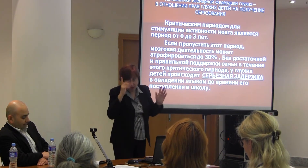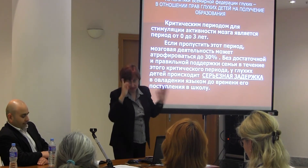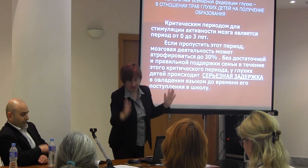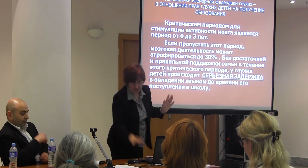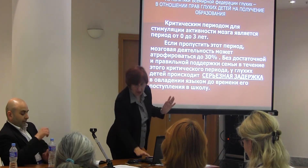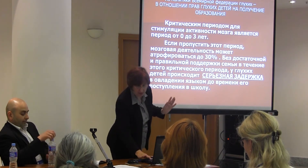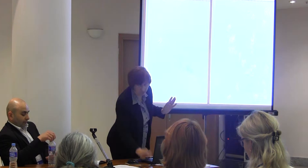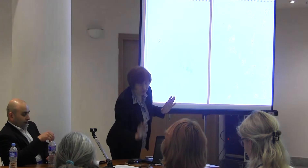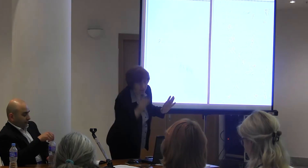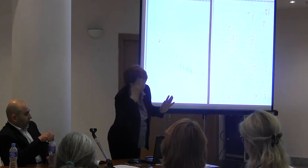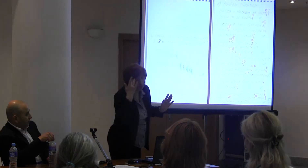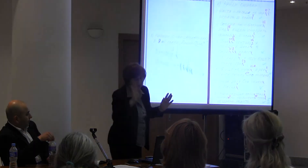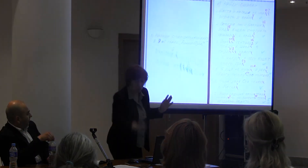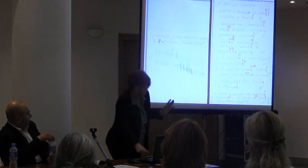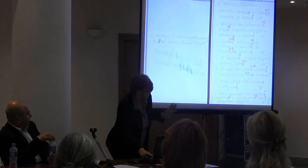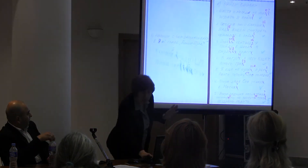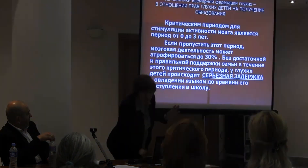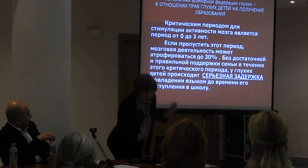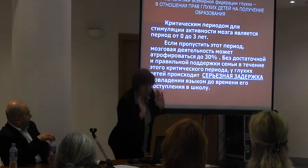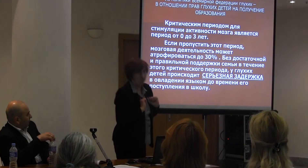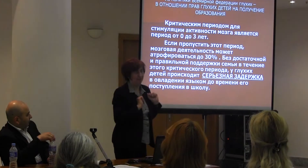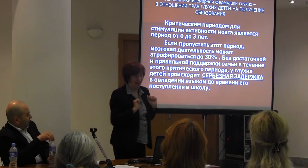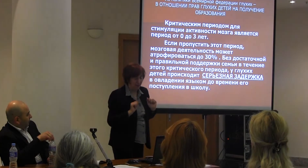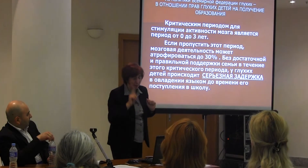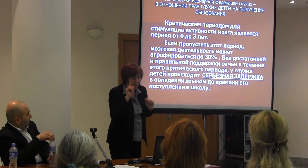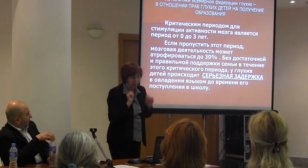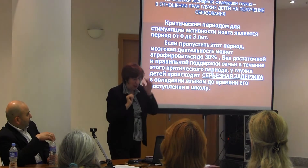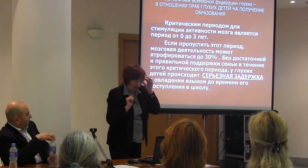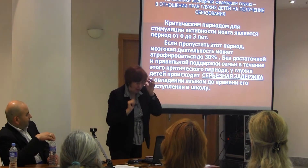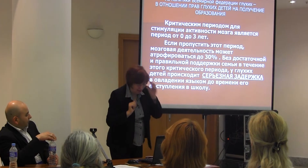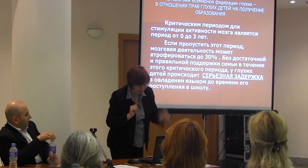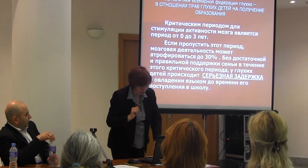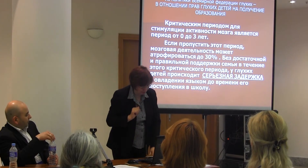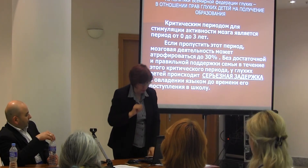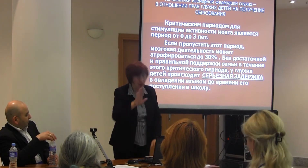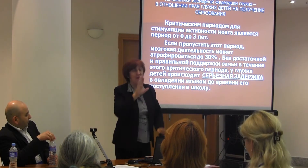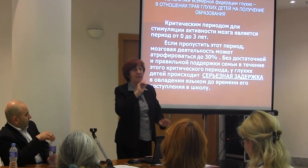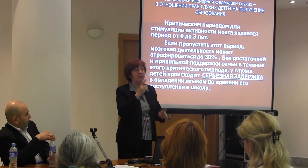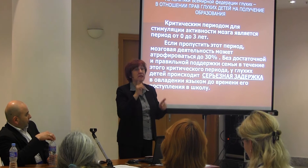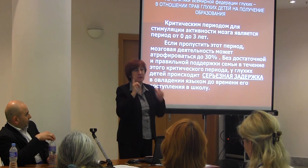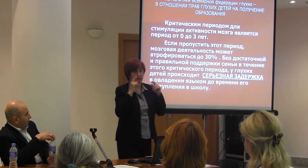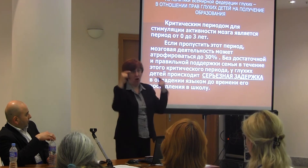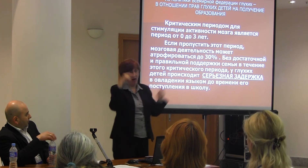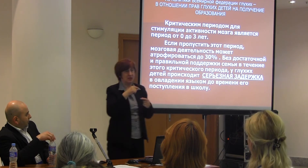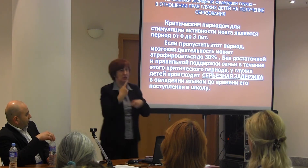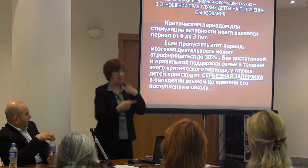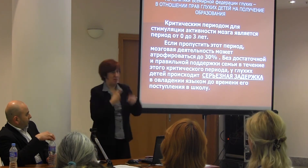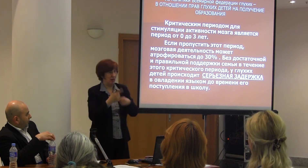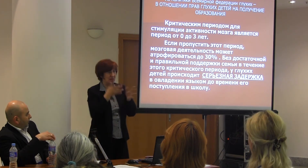Это закон педагогики, это всем известный факт.